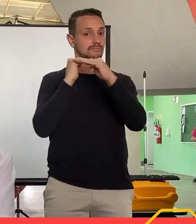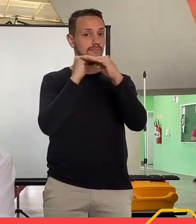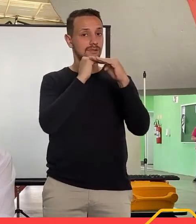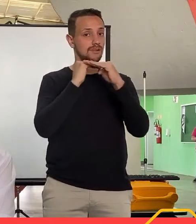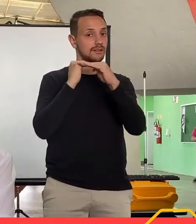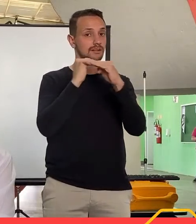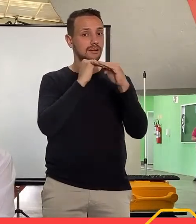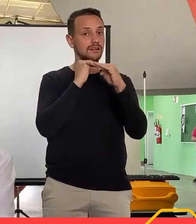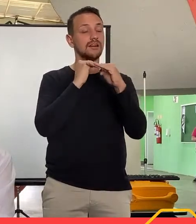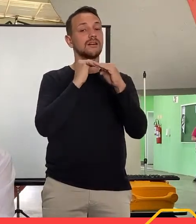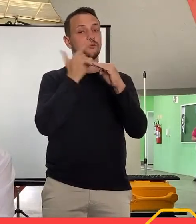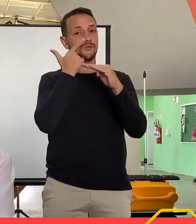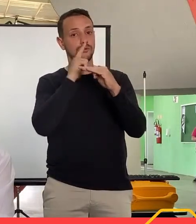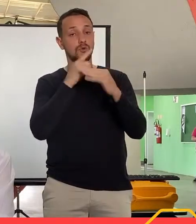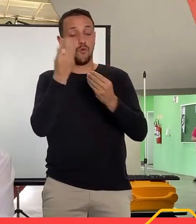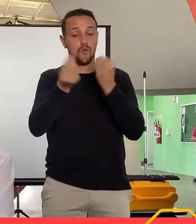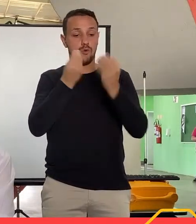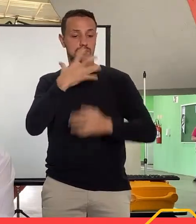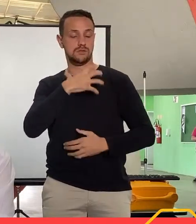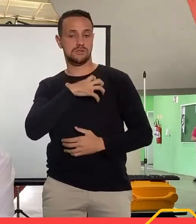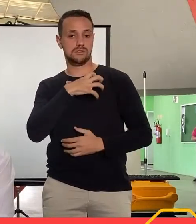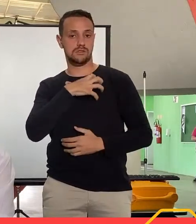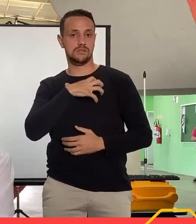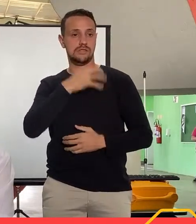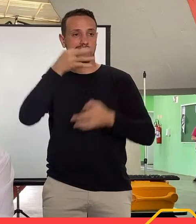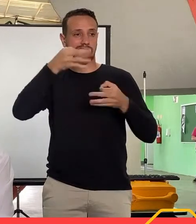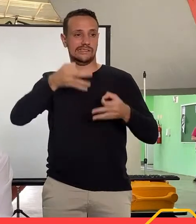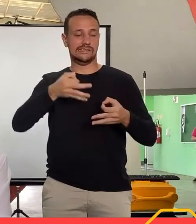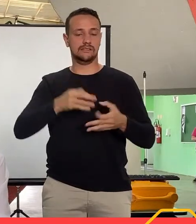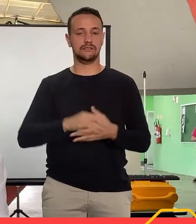estabelecidos de como se conduzir.